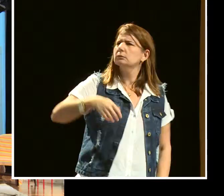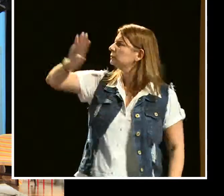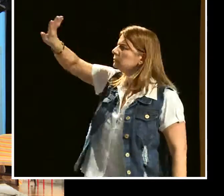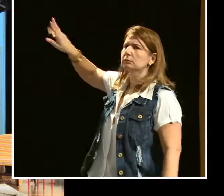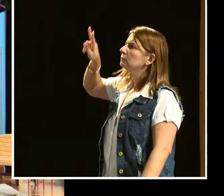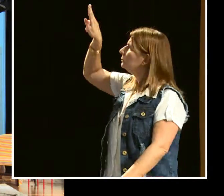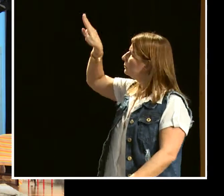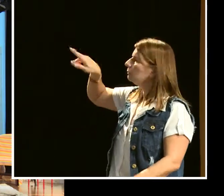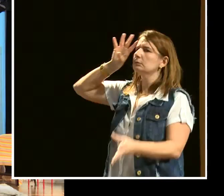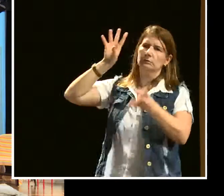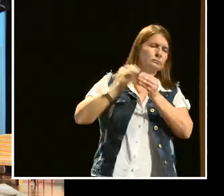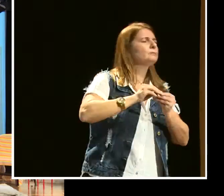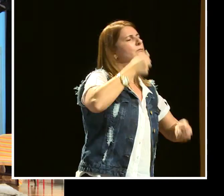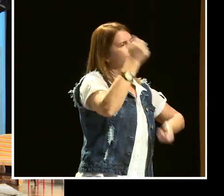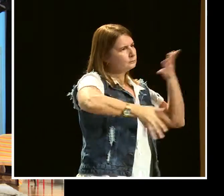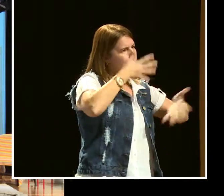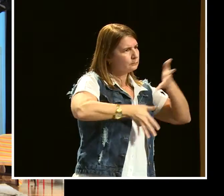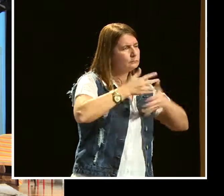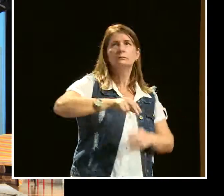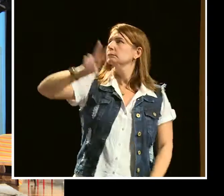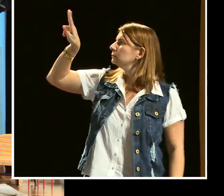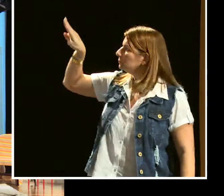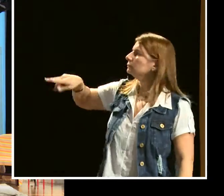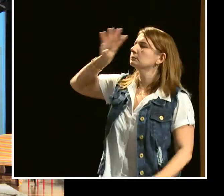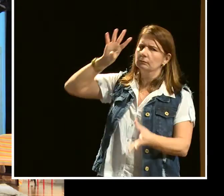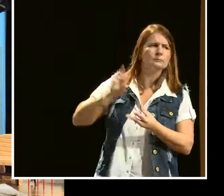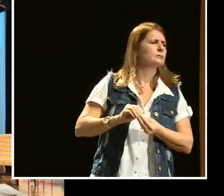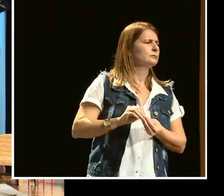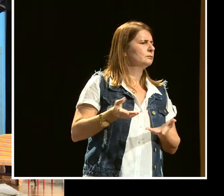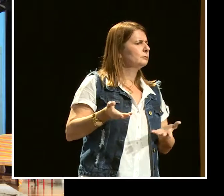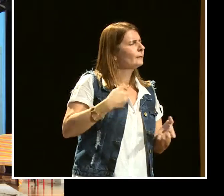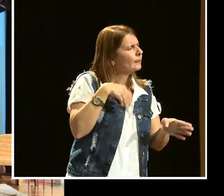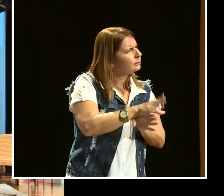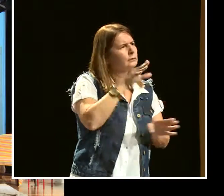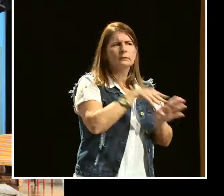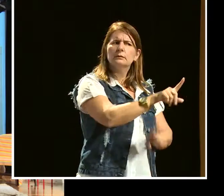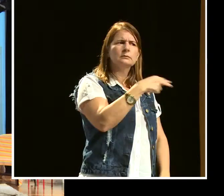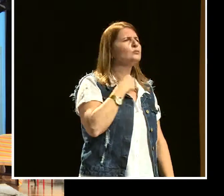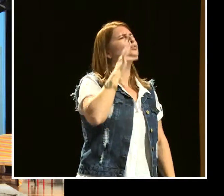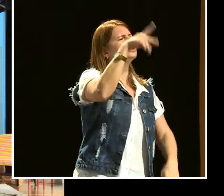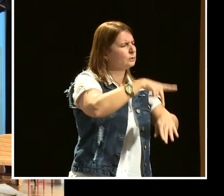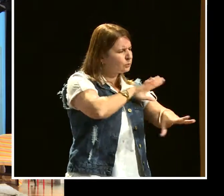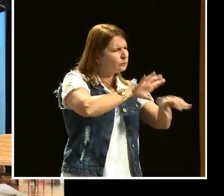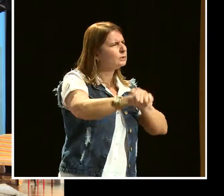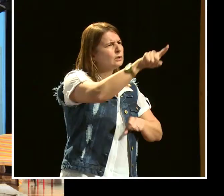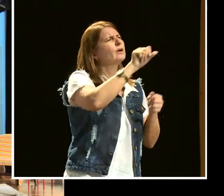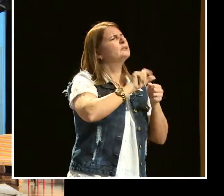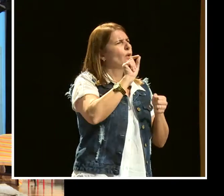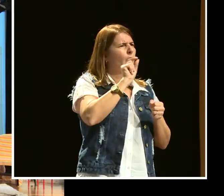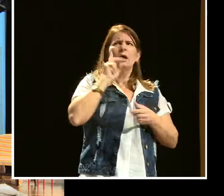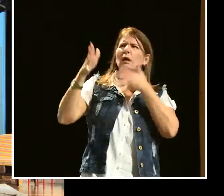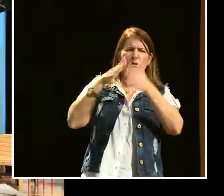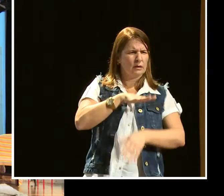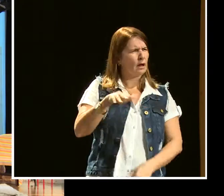não olhar para frente. Então, ele tinha que ler aquele conteúdo e sinalizá-lo.